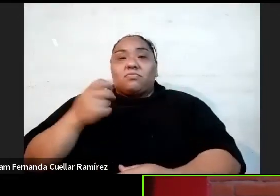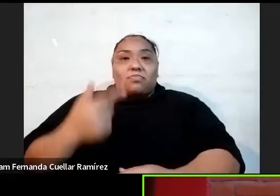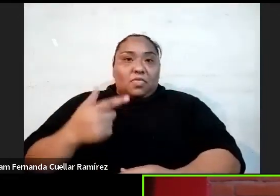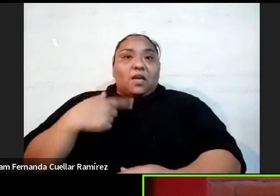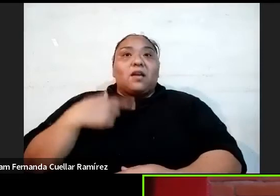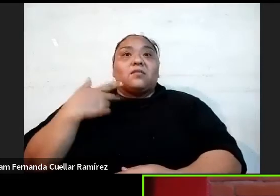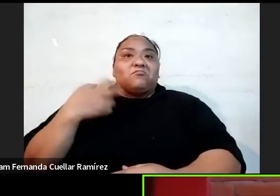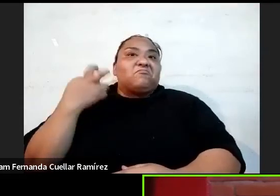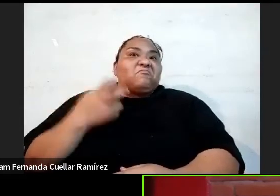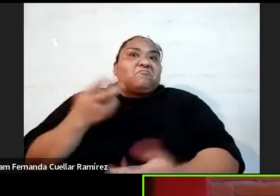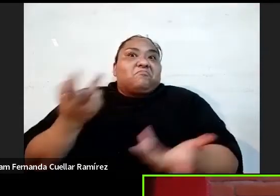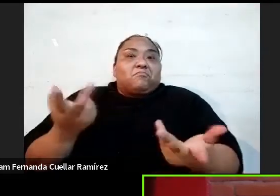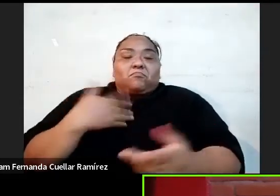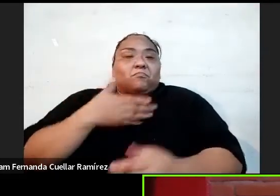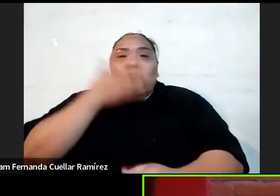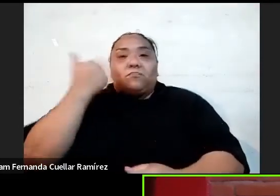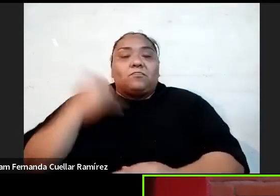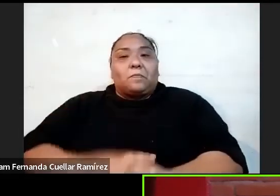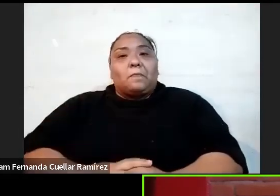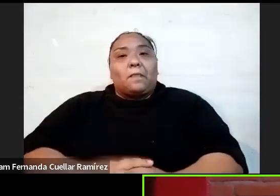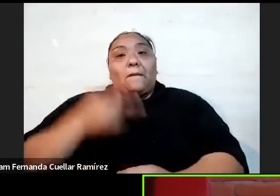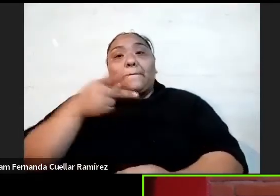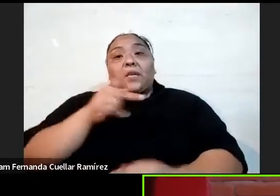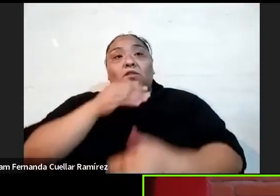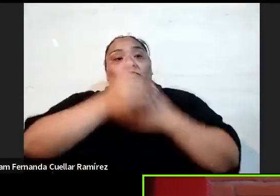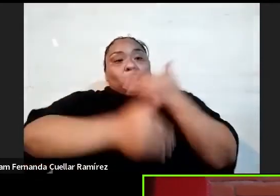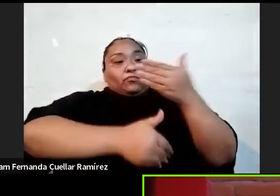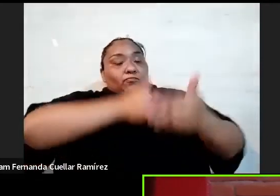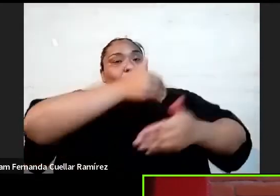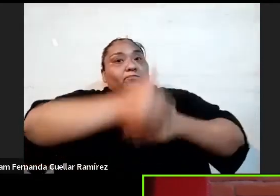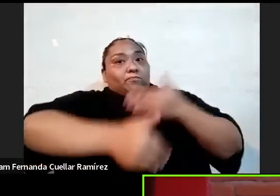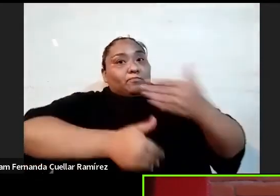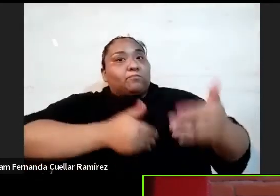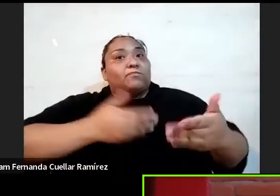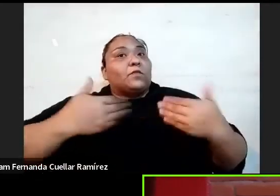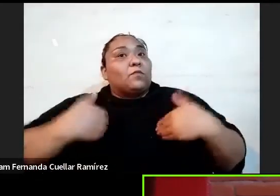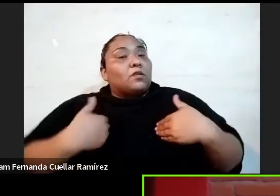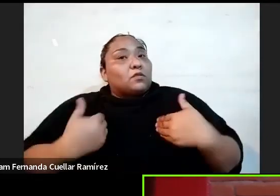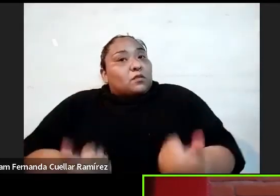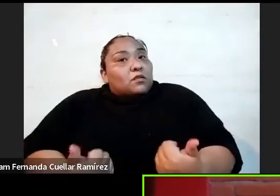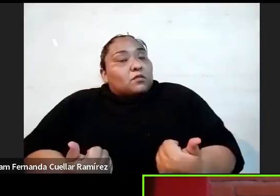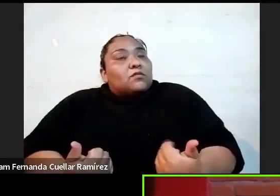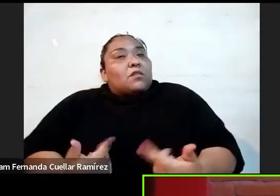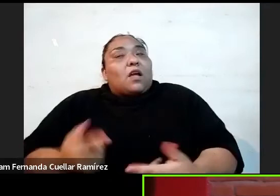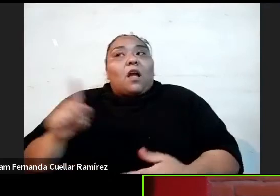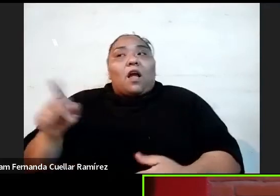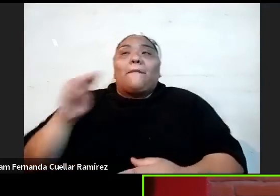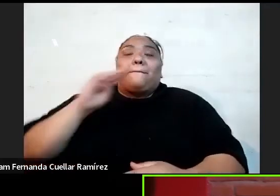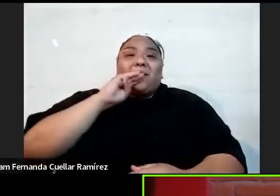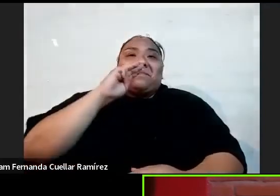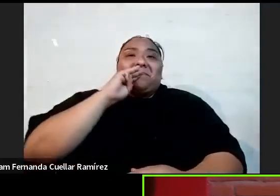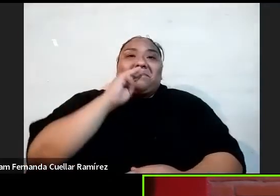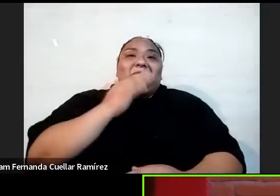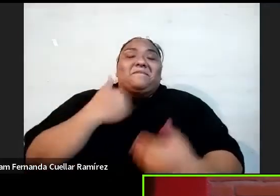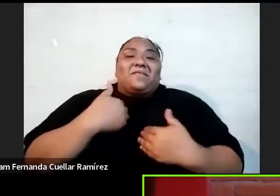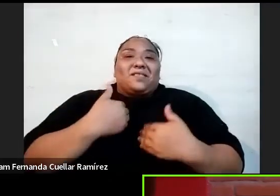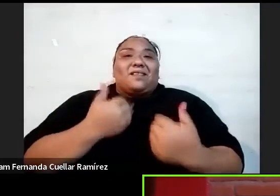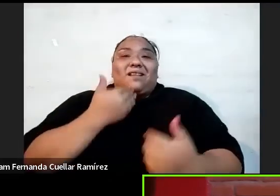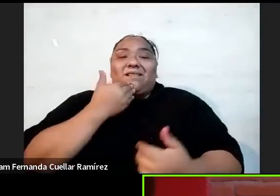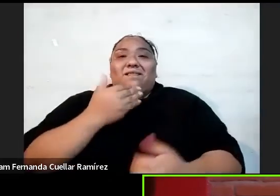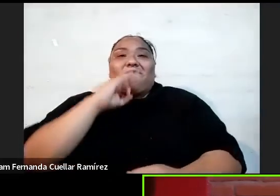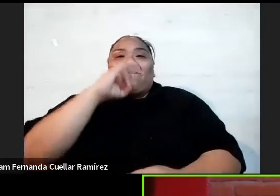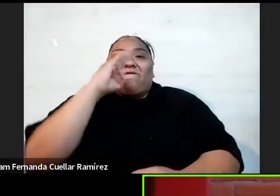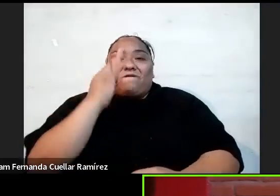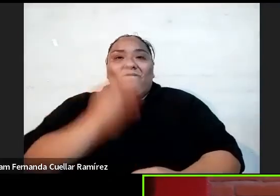concurso, pues fue entendiendo y fue aceptando que no es nada negativo, que no